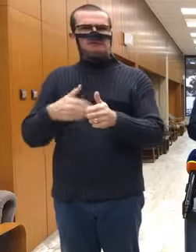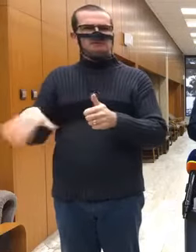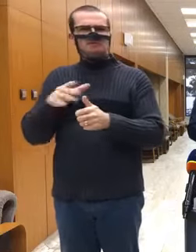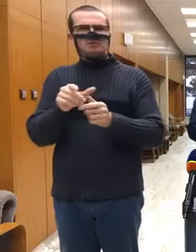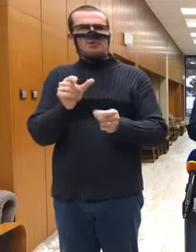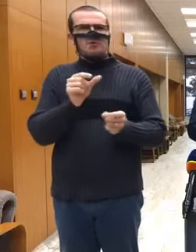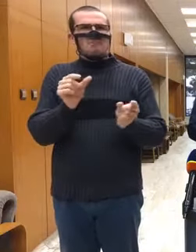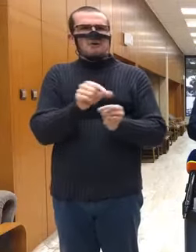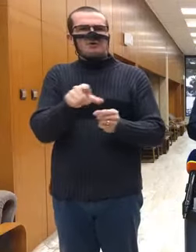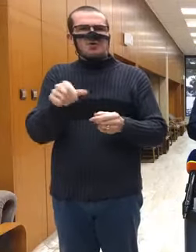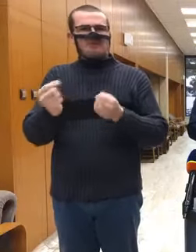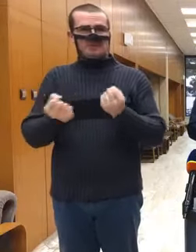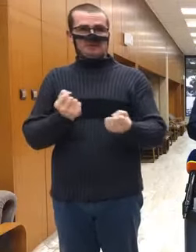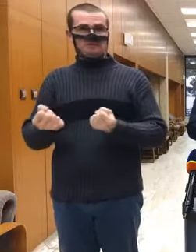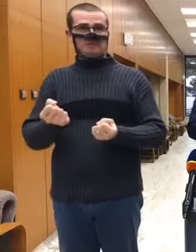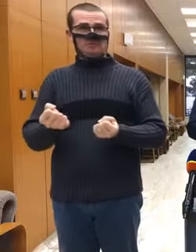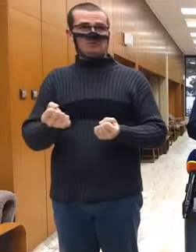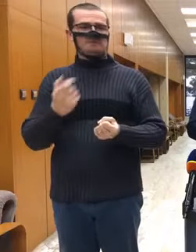mikromanažovaniu.